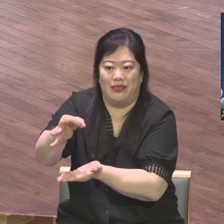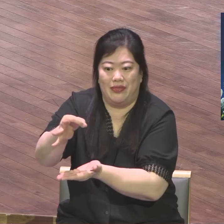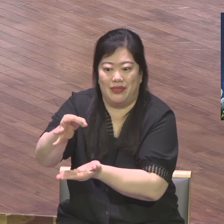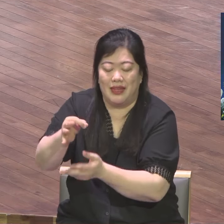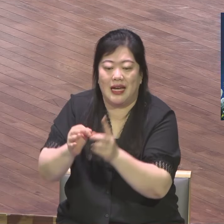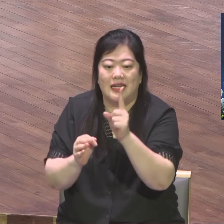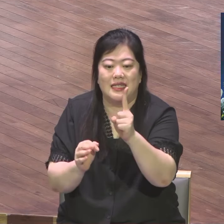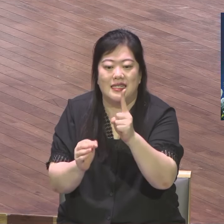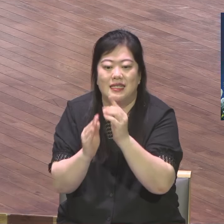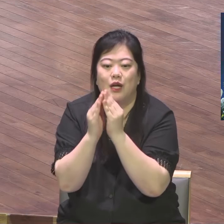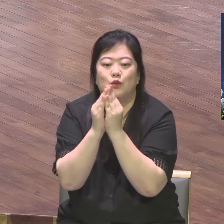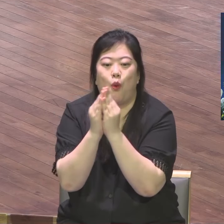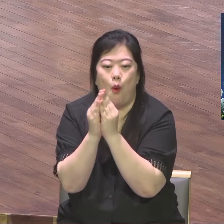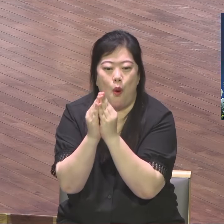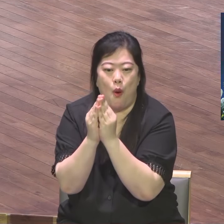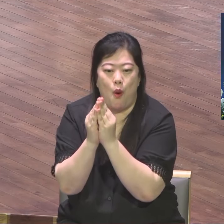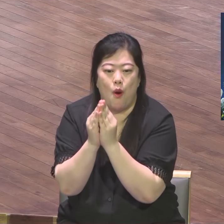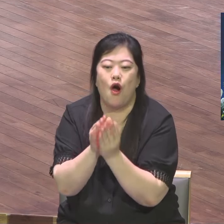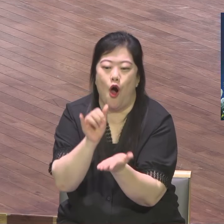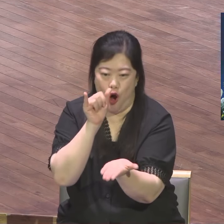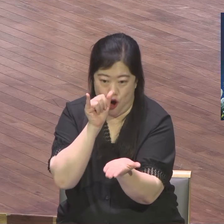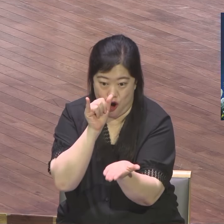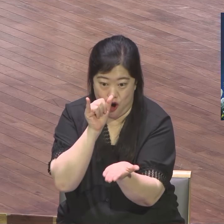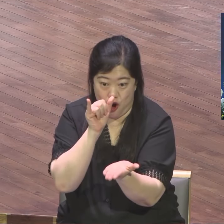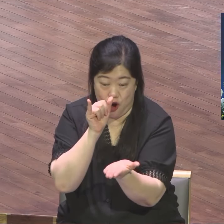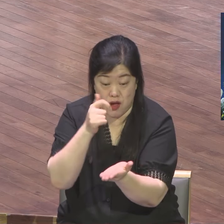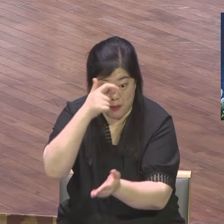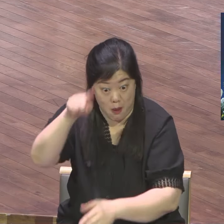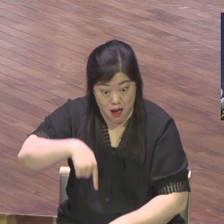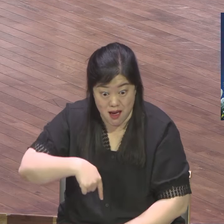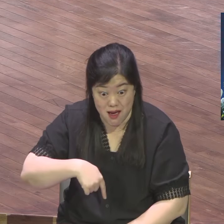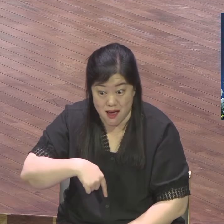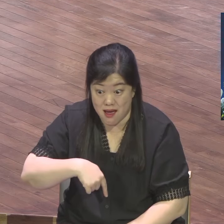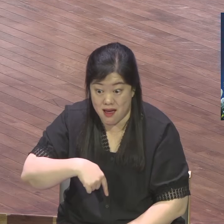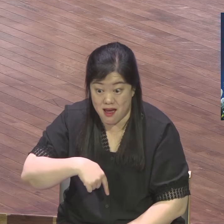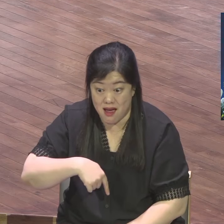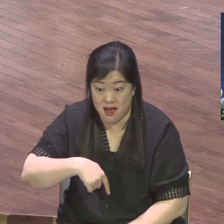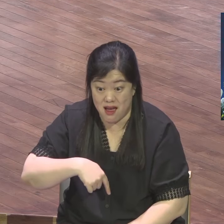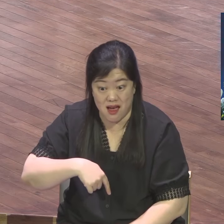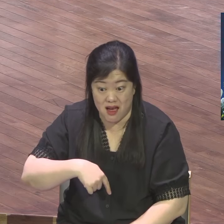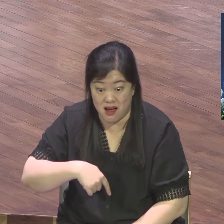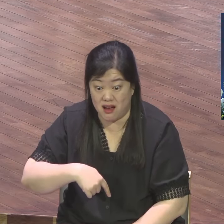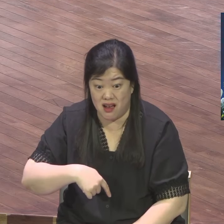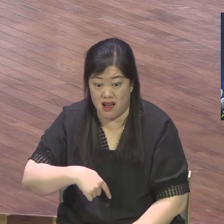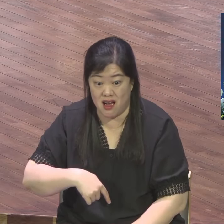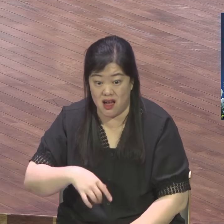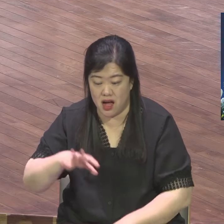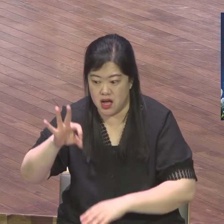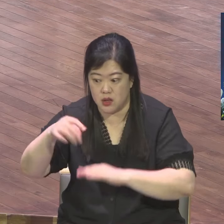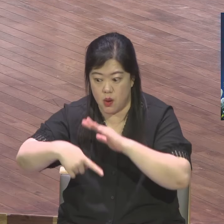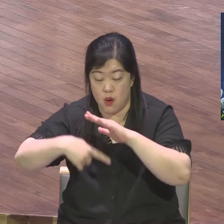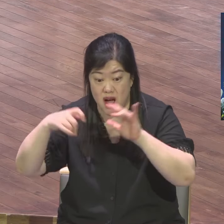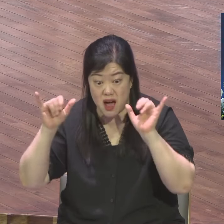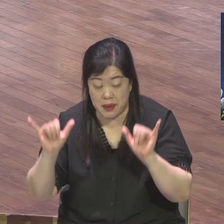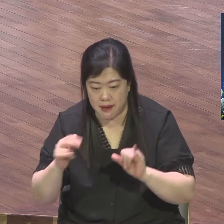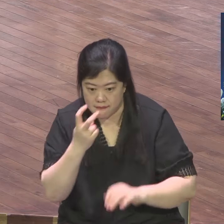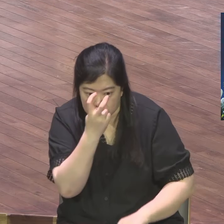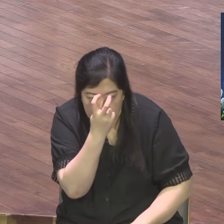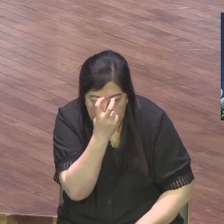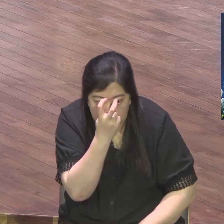몇 천억만 있어도요, 막 관리한다고 뭐 나옵니다. 여 몇 천이 있으면 손